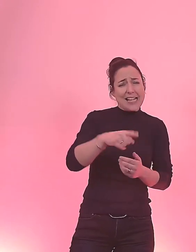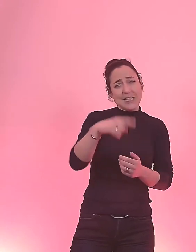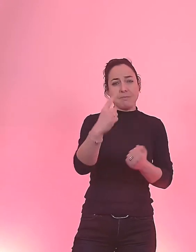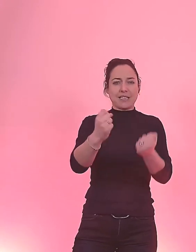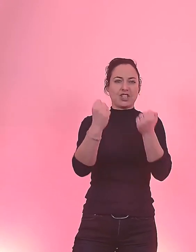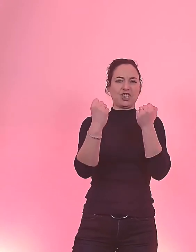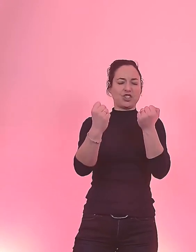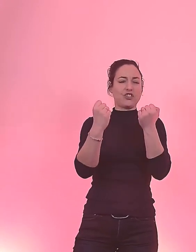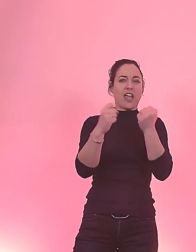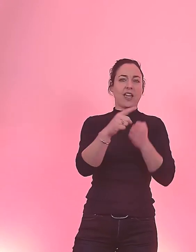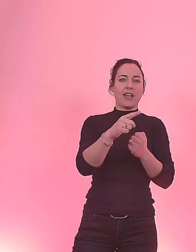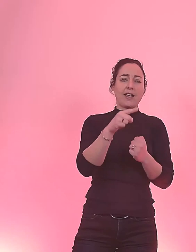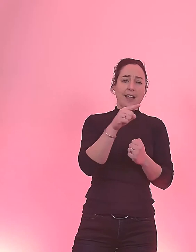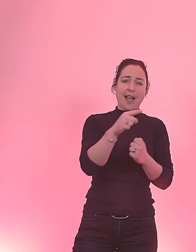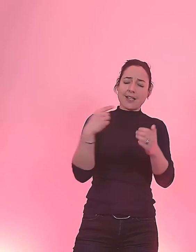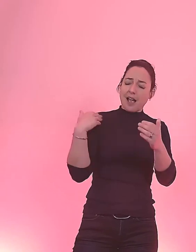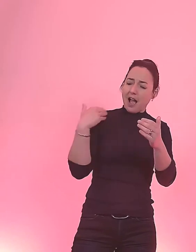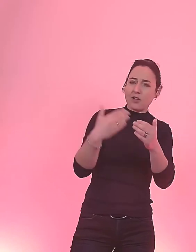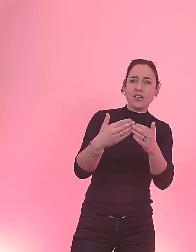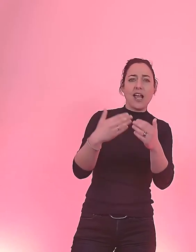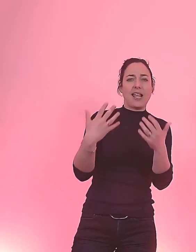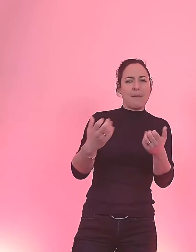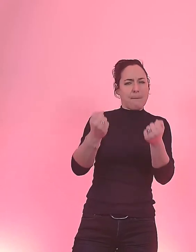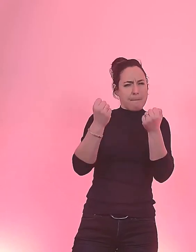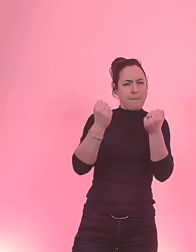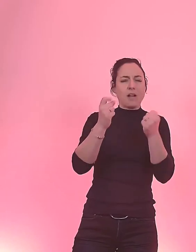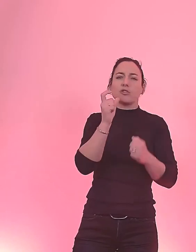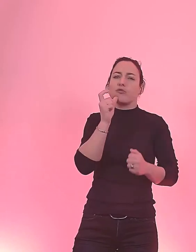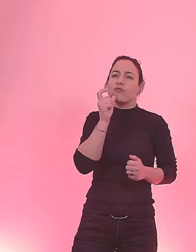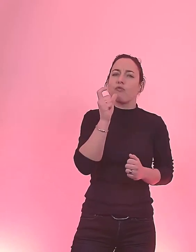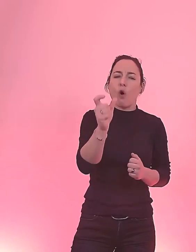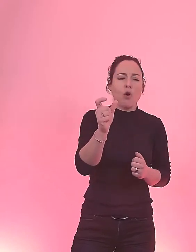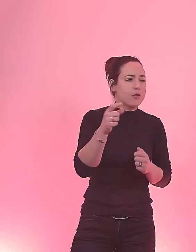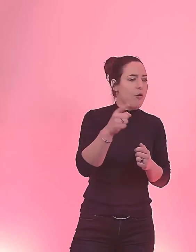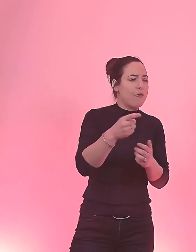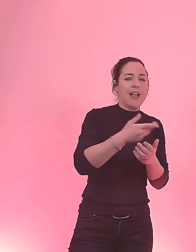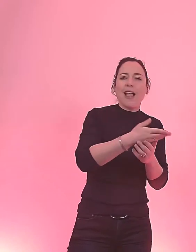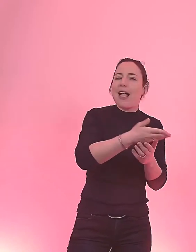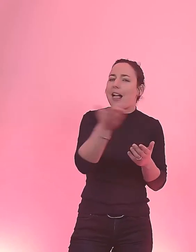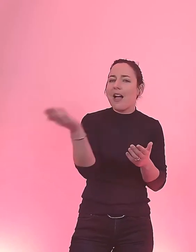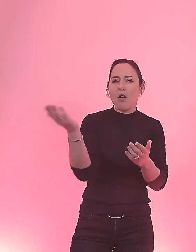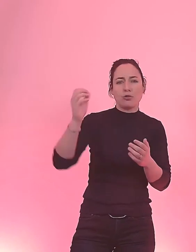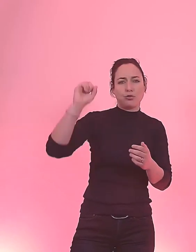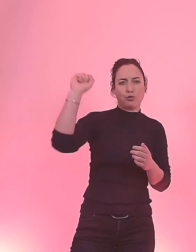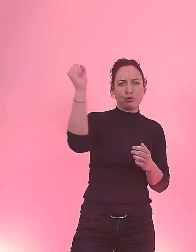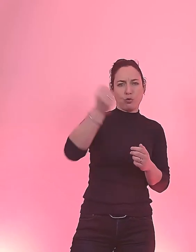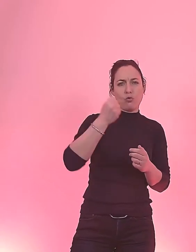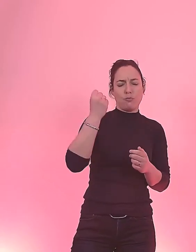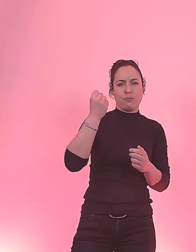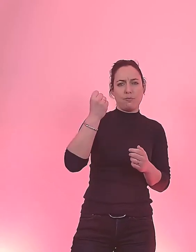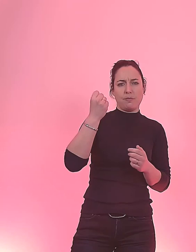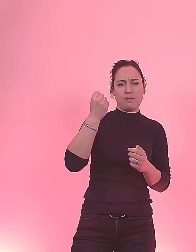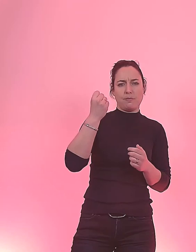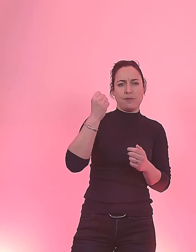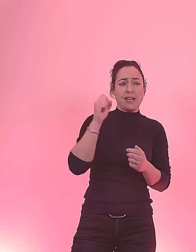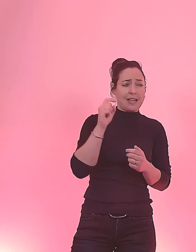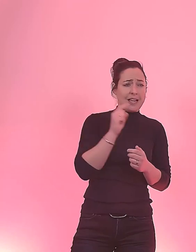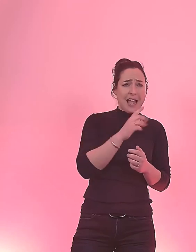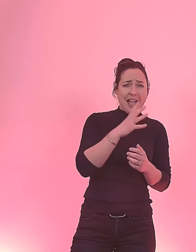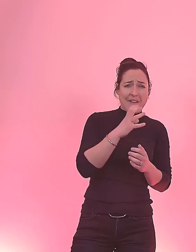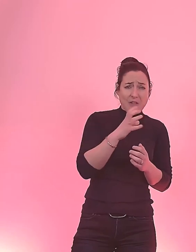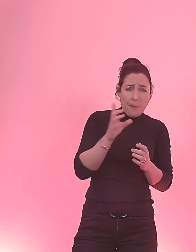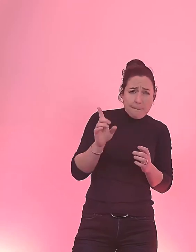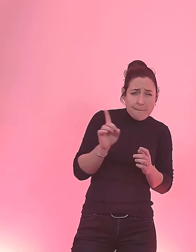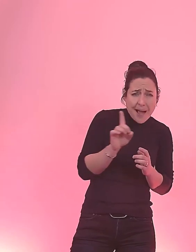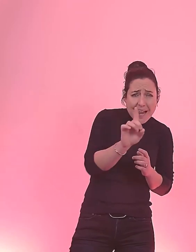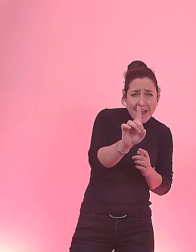degene die uiteindelijk het macht soort zal uitspreken over elke storm hij wil bij jou zijn en ik